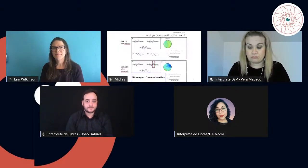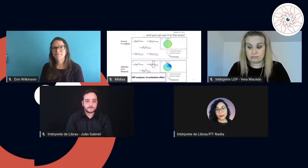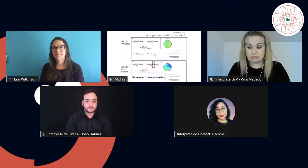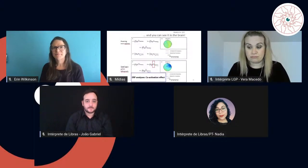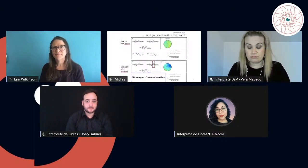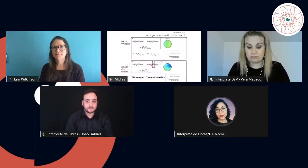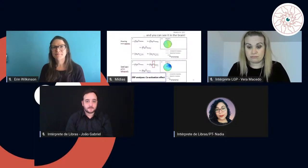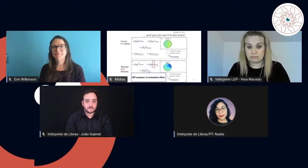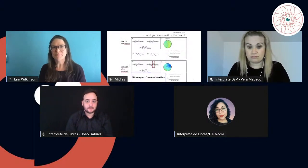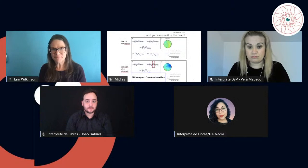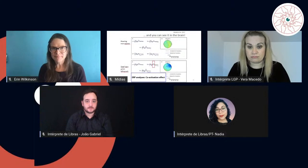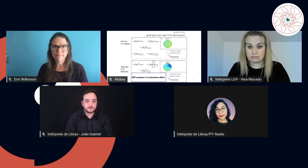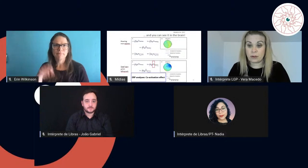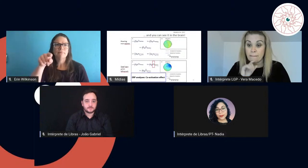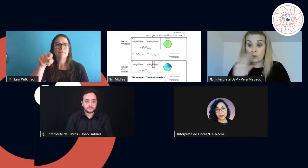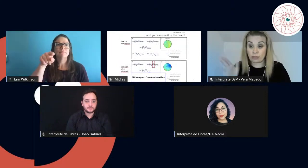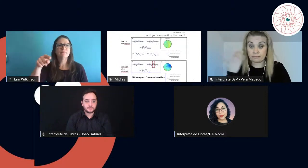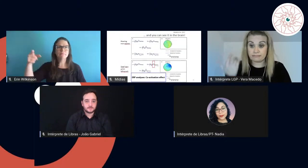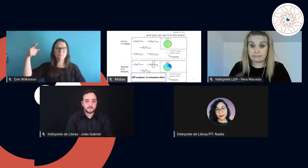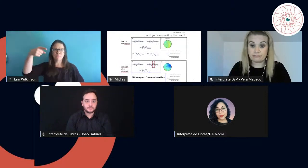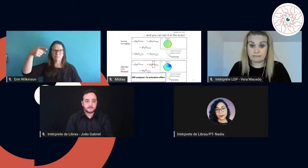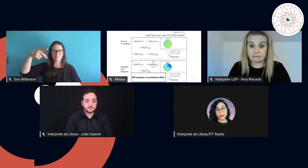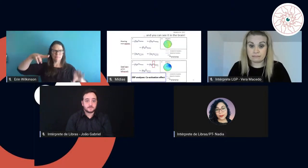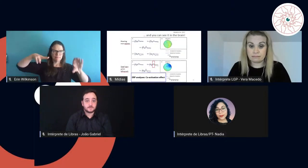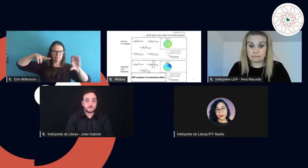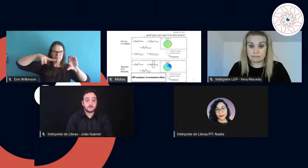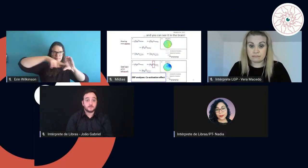favor. Pode passar, por favor.